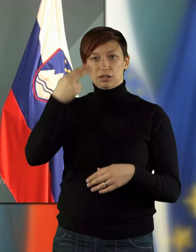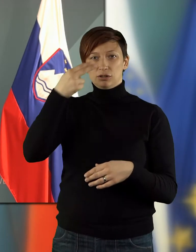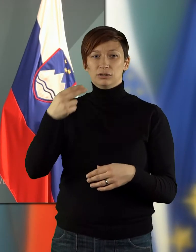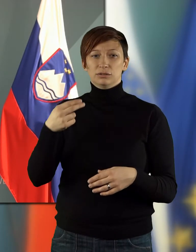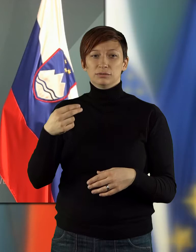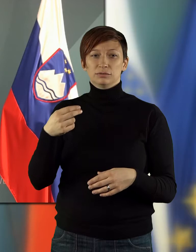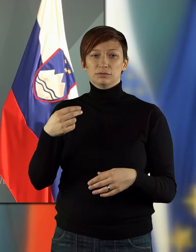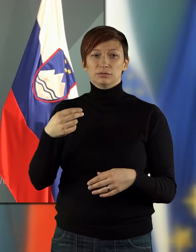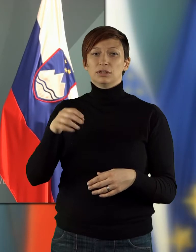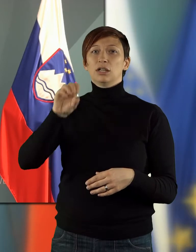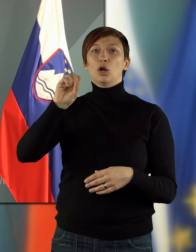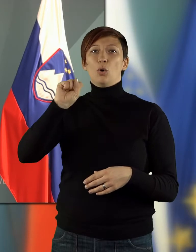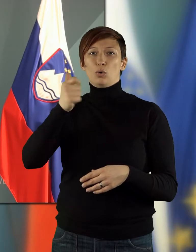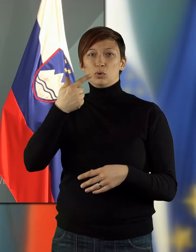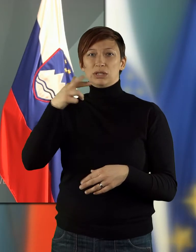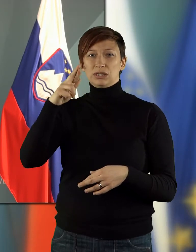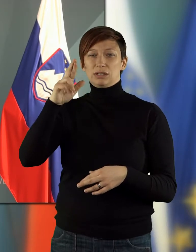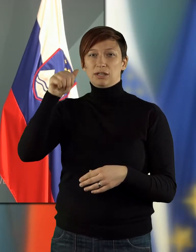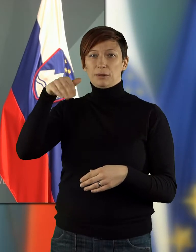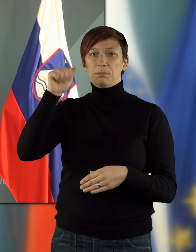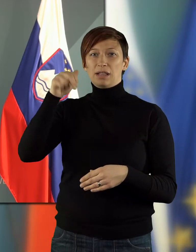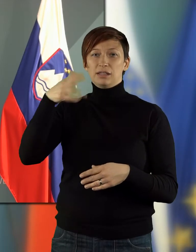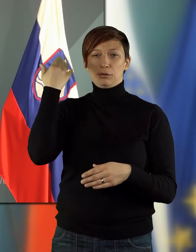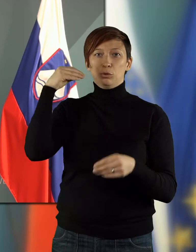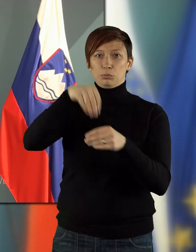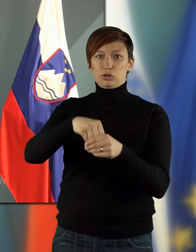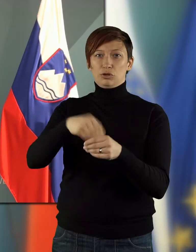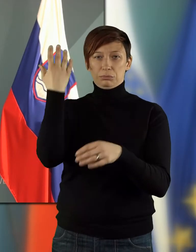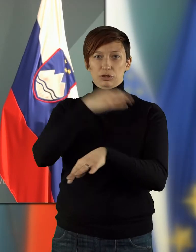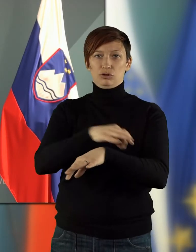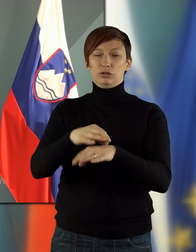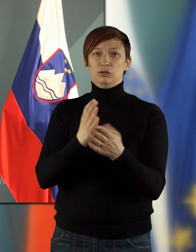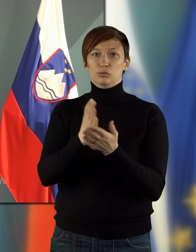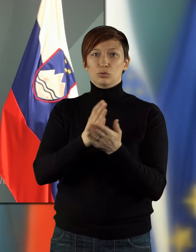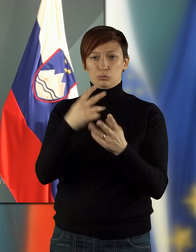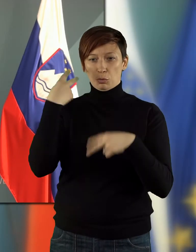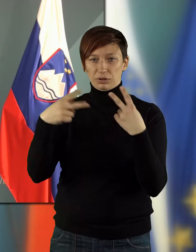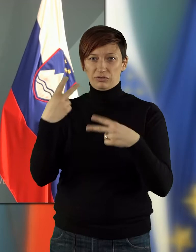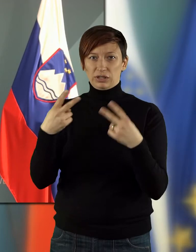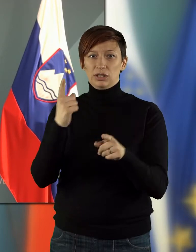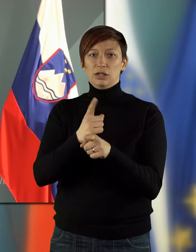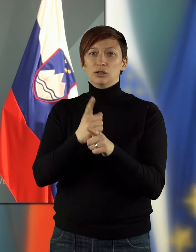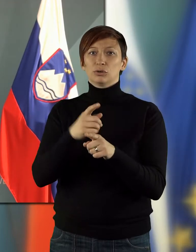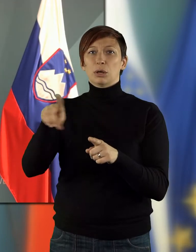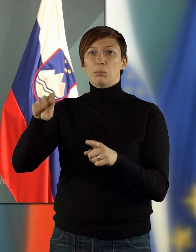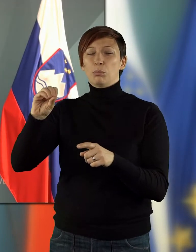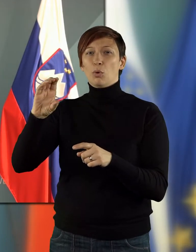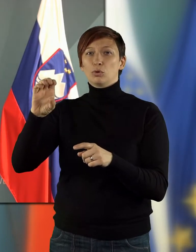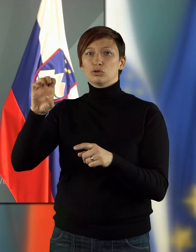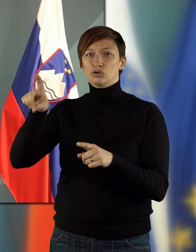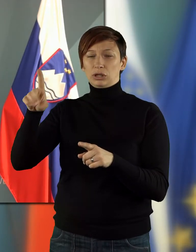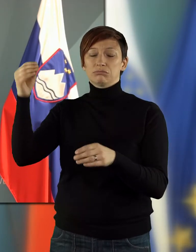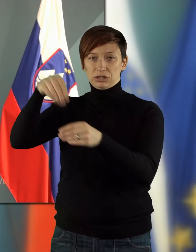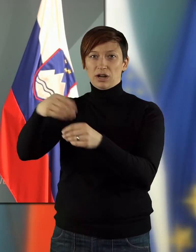načelnik prisoten, prejšnji načelnik, se pravi generalmajor Osterman, prisoten o preverjanju tudi na